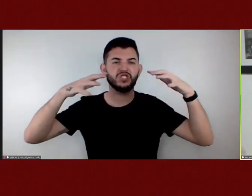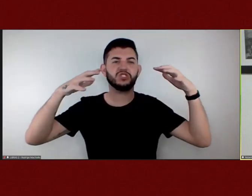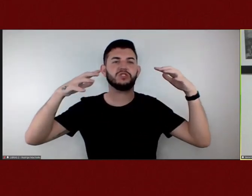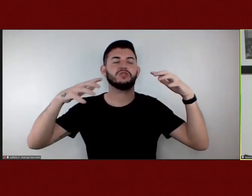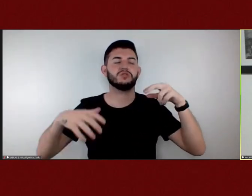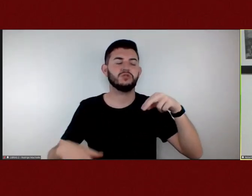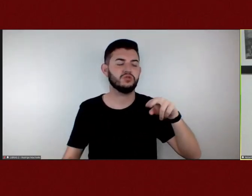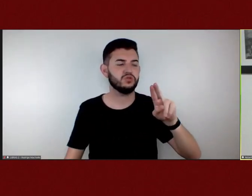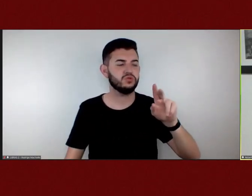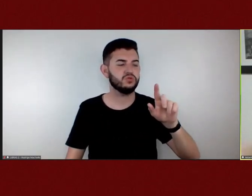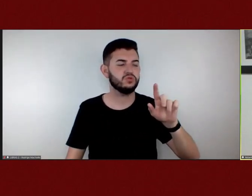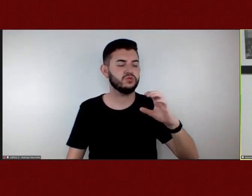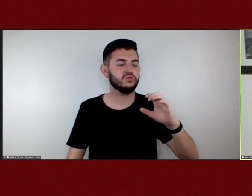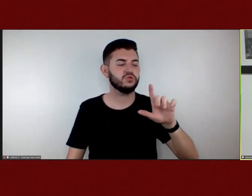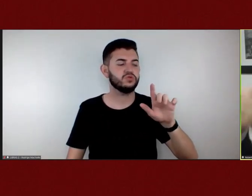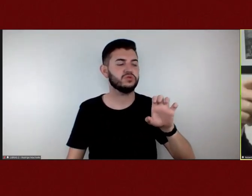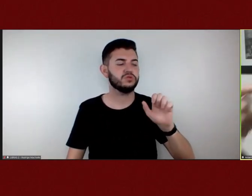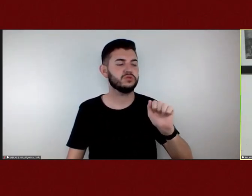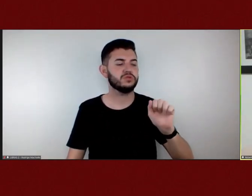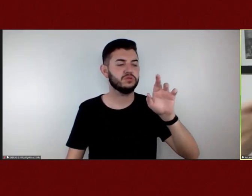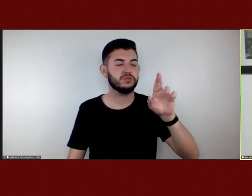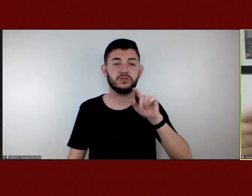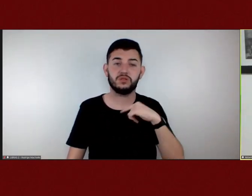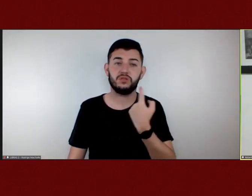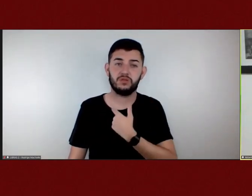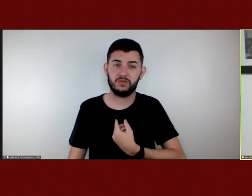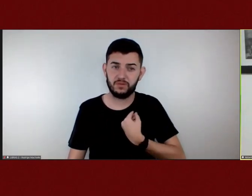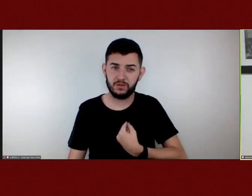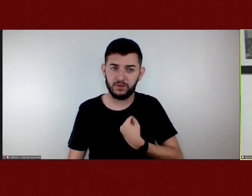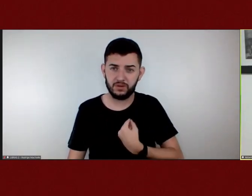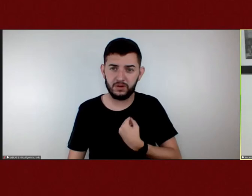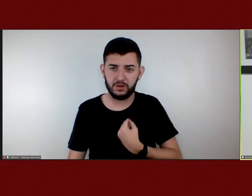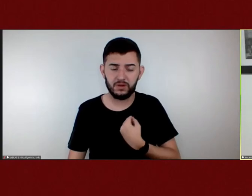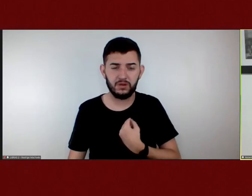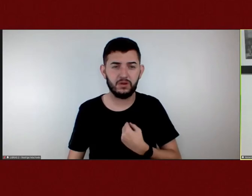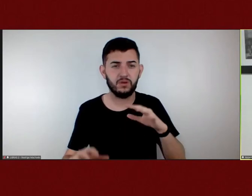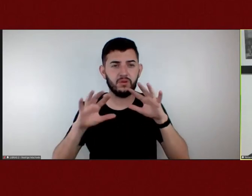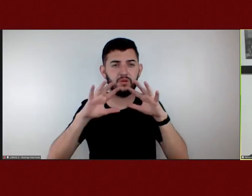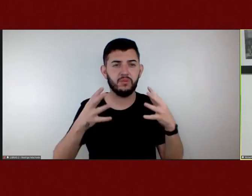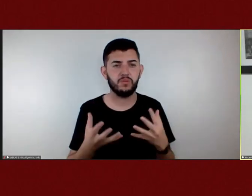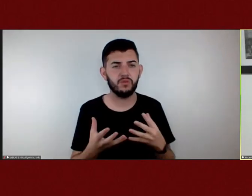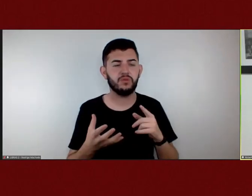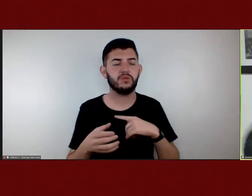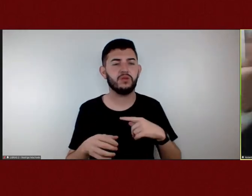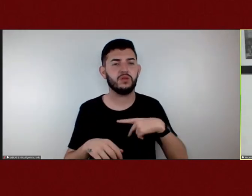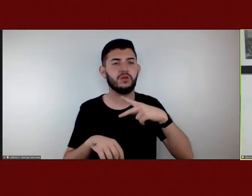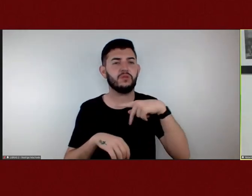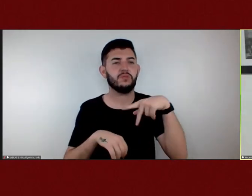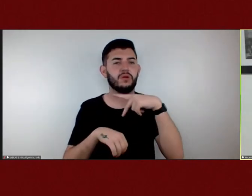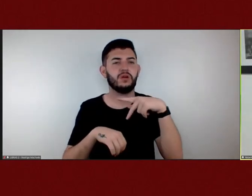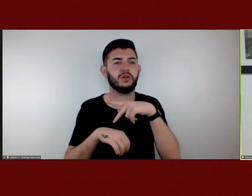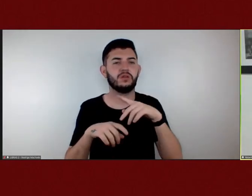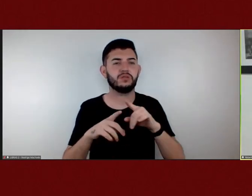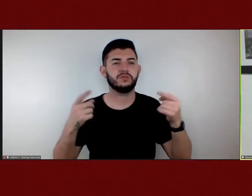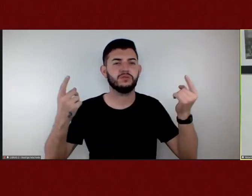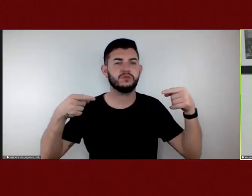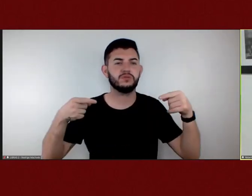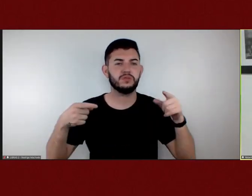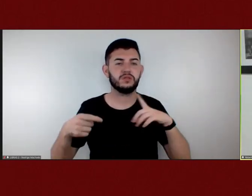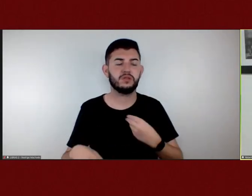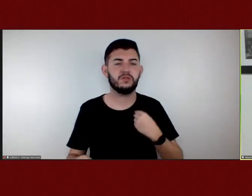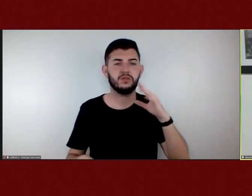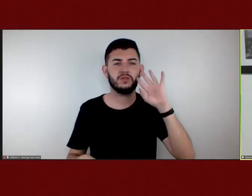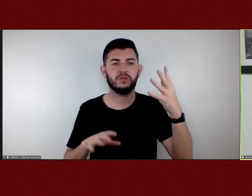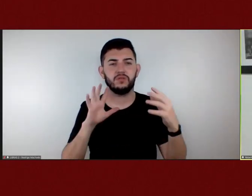Em que está enfrentando uma substituição de hegemonia de regiões do mundo do ponto de